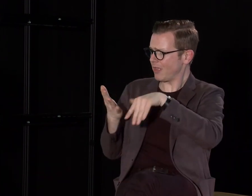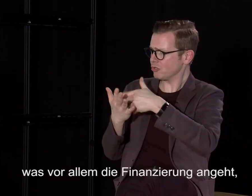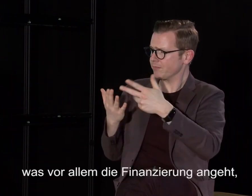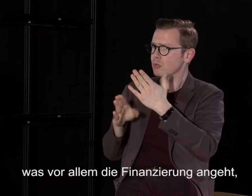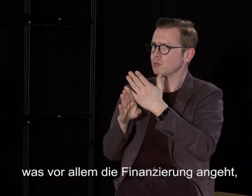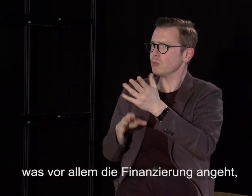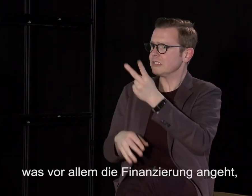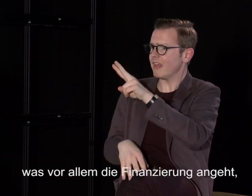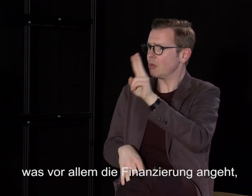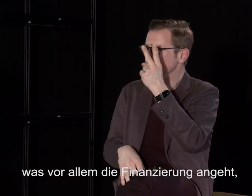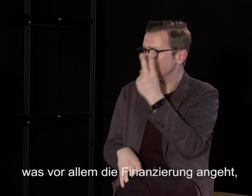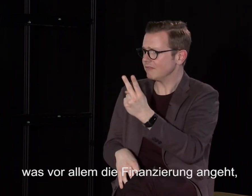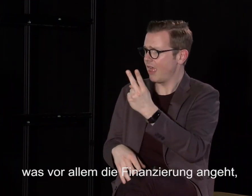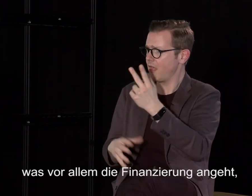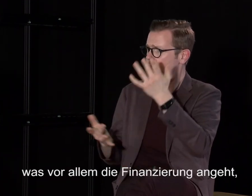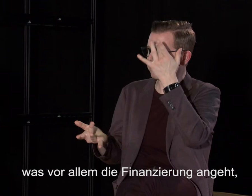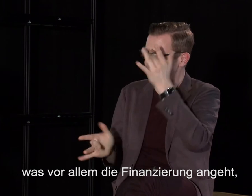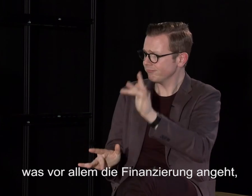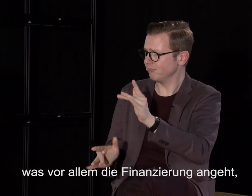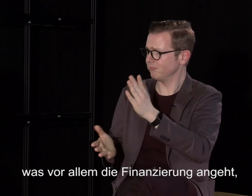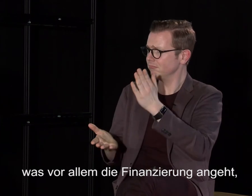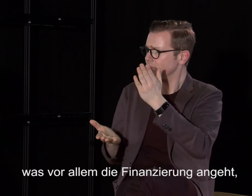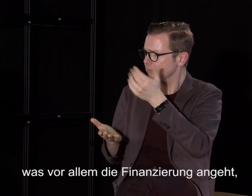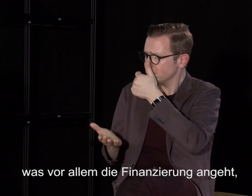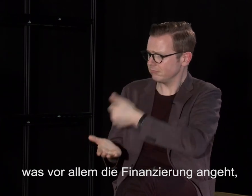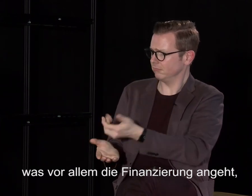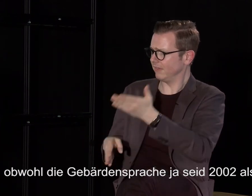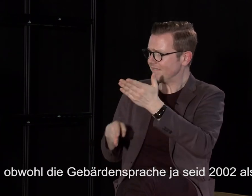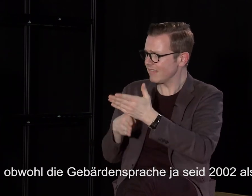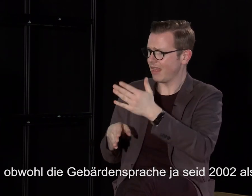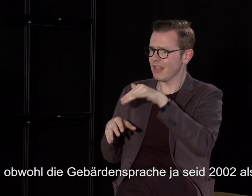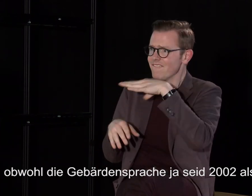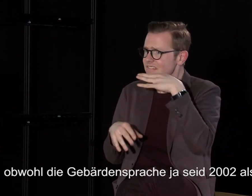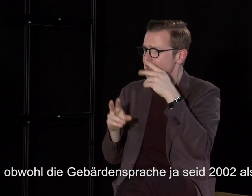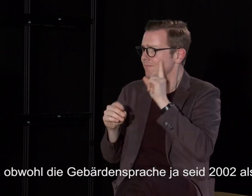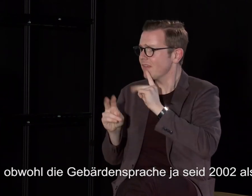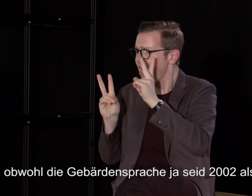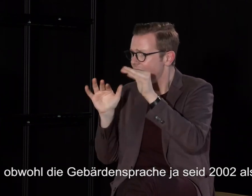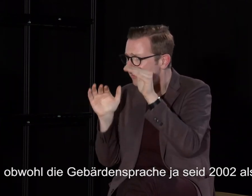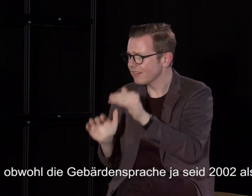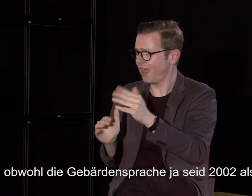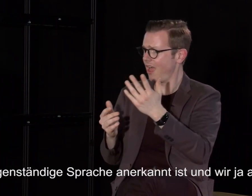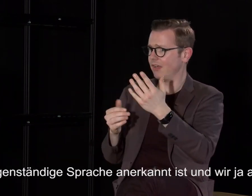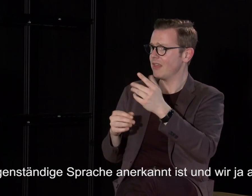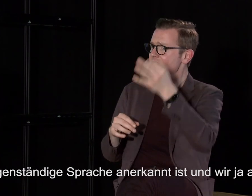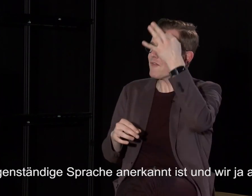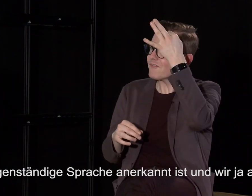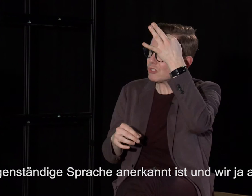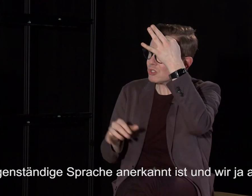offen dabei, da zu finanzieren? Weil ja die Gebärdensprache ja nun 2002 schon seitdem anerkannt